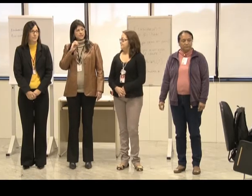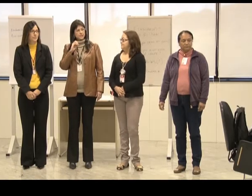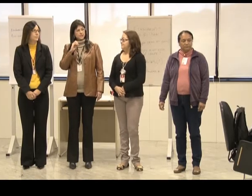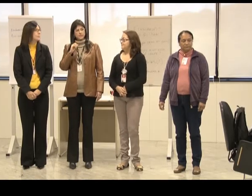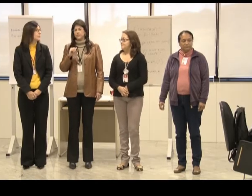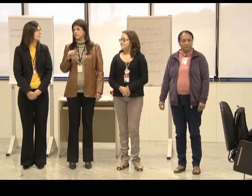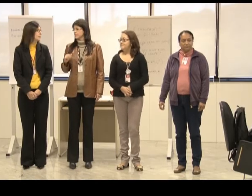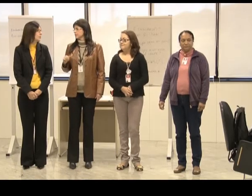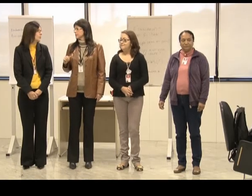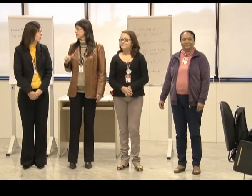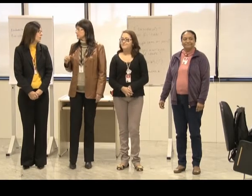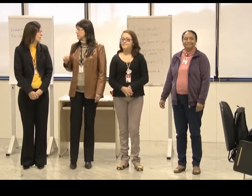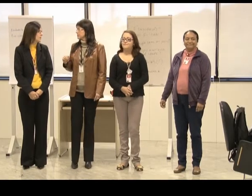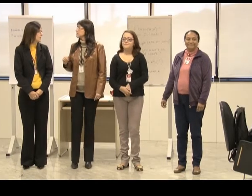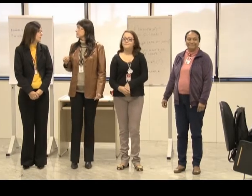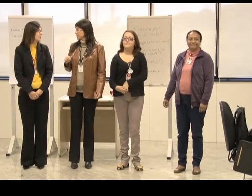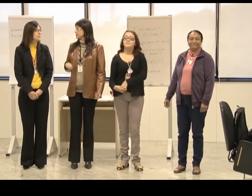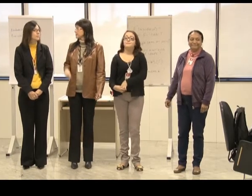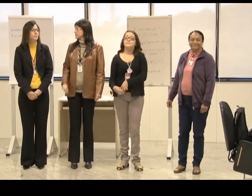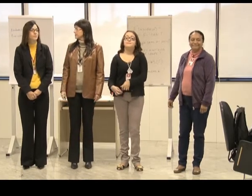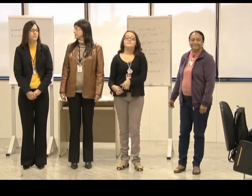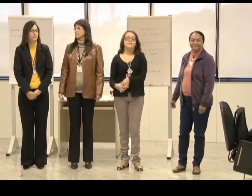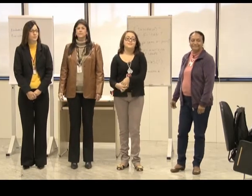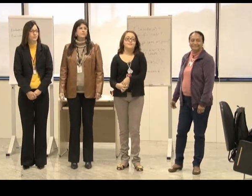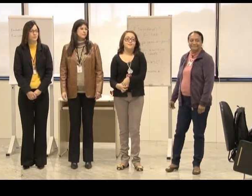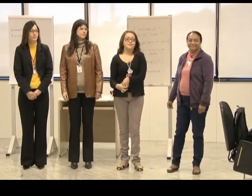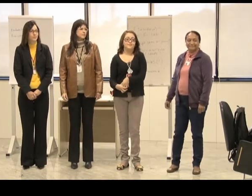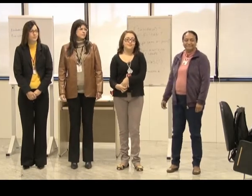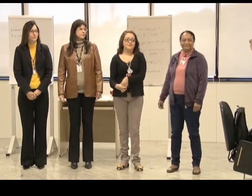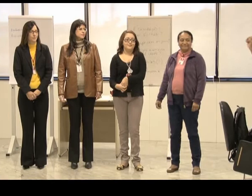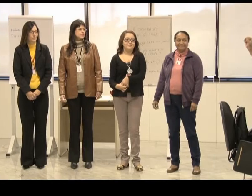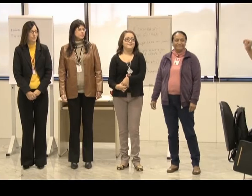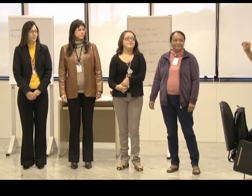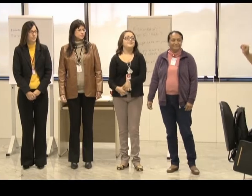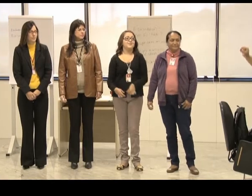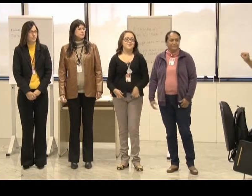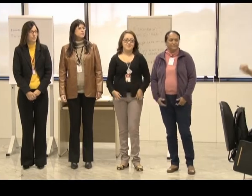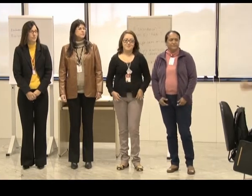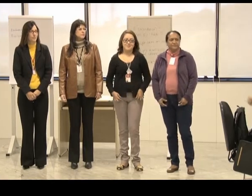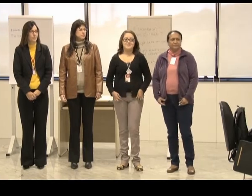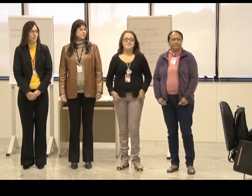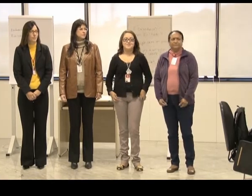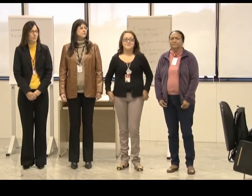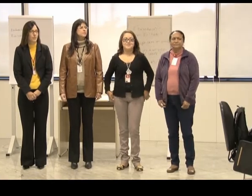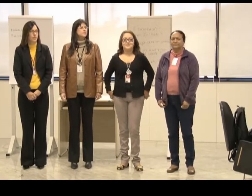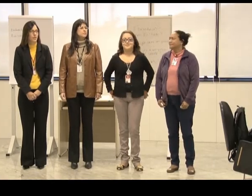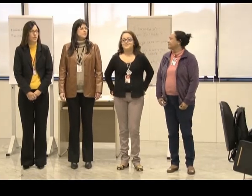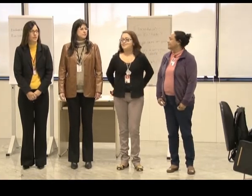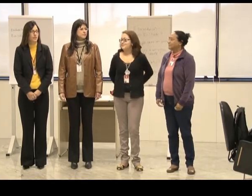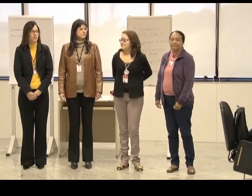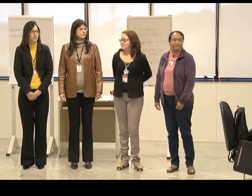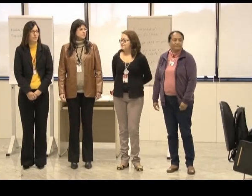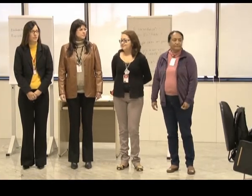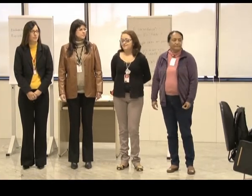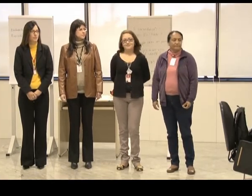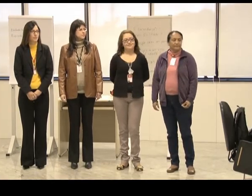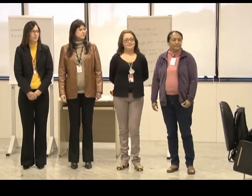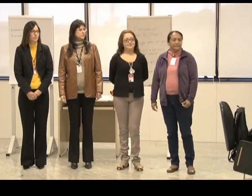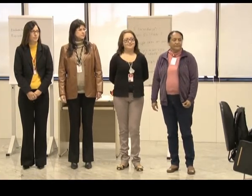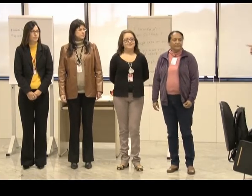pessoa. Certo? Cada uma, 10 segundos. Certo? Então, vocês têm que olhar o que